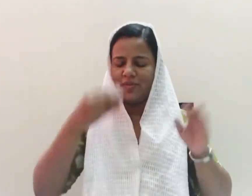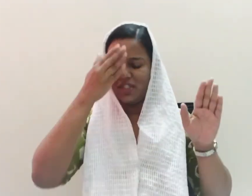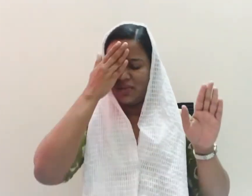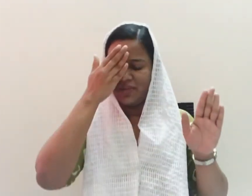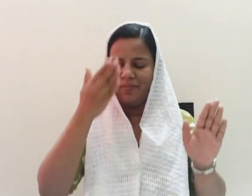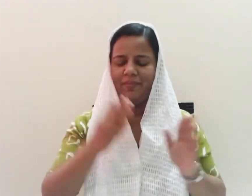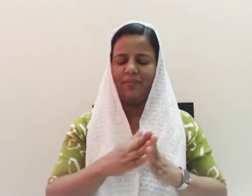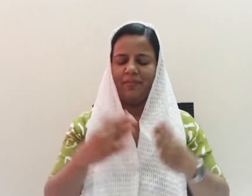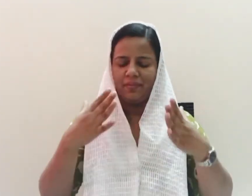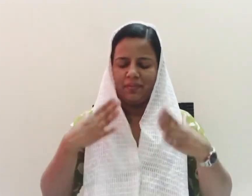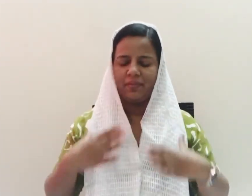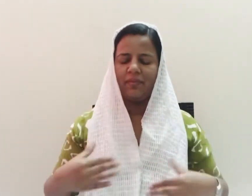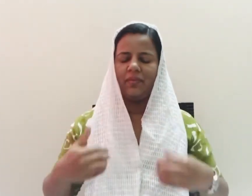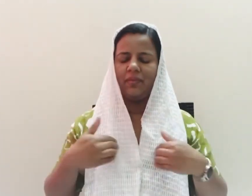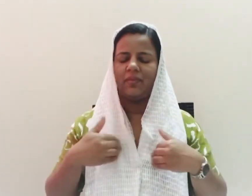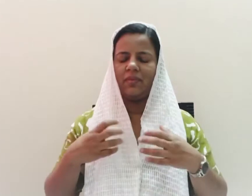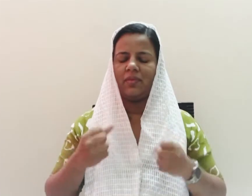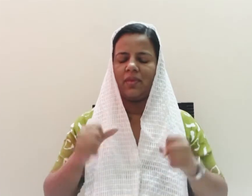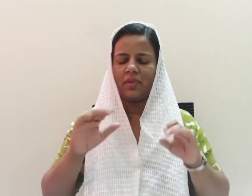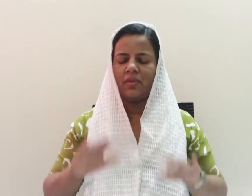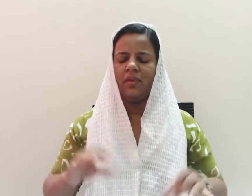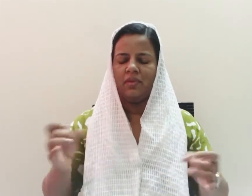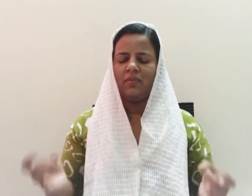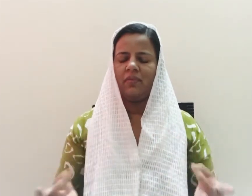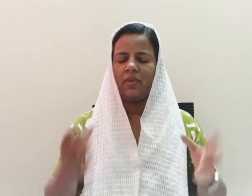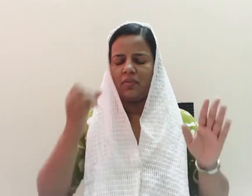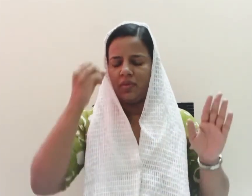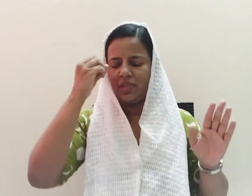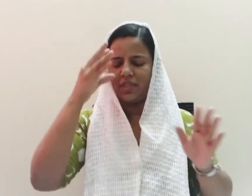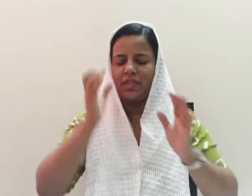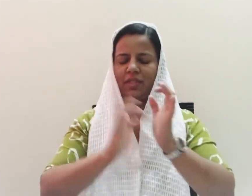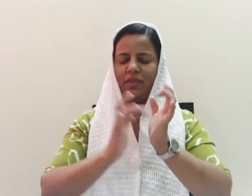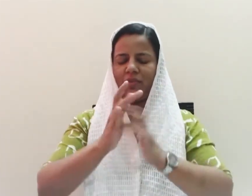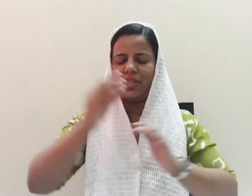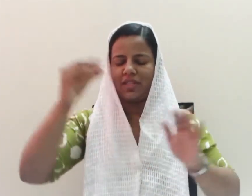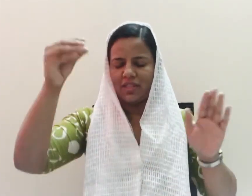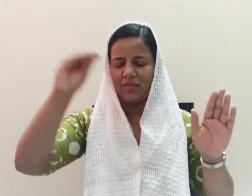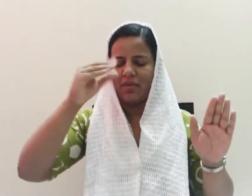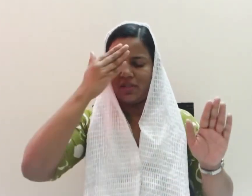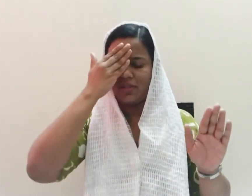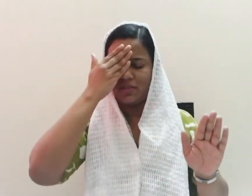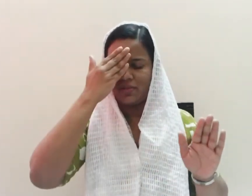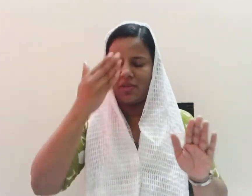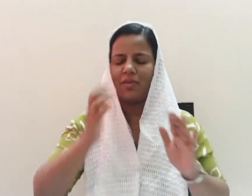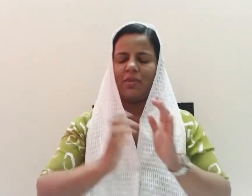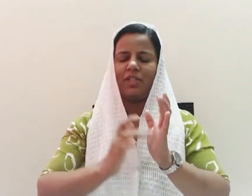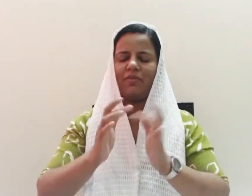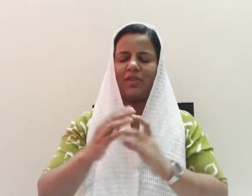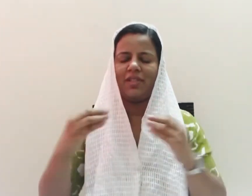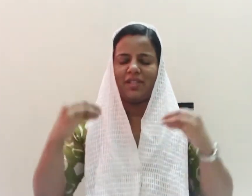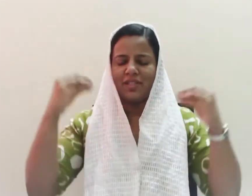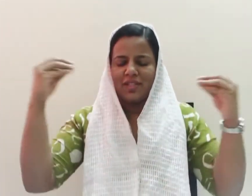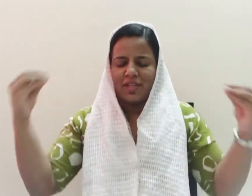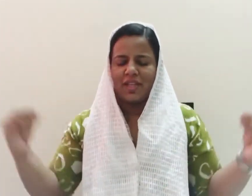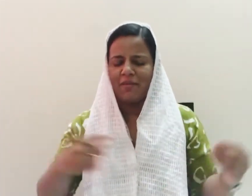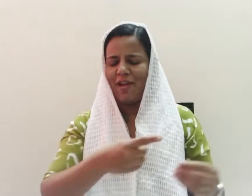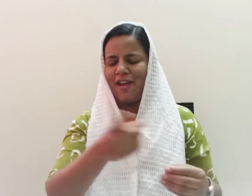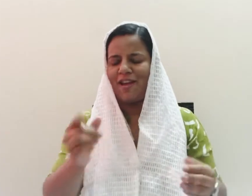സ്തോത്രം. ആരോഗ്യത്തോടെ സൗഖ്യത്തോടെ ഈ പ്രഭാതത്തിൽ ഞങ്ങളെ ഉണർത്തിയ കൃപകൾക്കായി സ്തോത്രം. ഈ പകൽക്കാലം അങ്ങയുടെ തങ്ക ചെറുകടിക്കുള്ളിൽ ഞങ്ങളെ